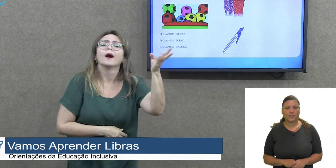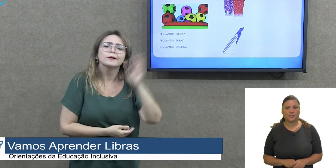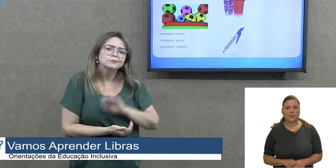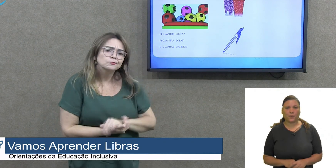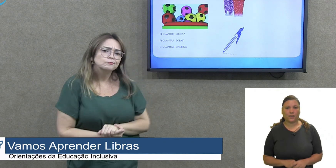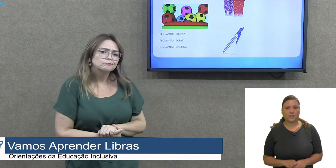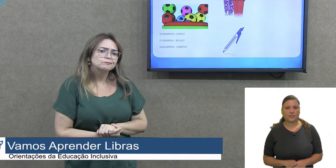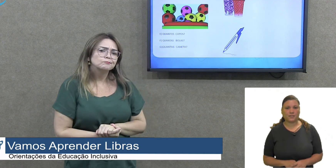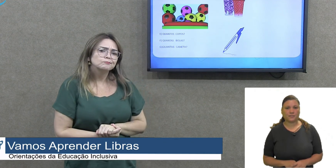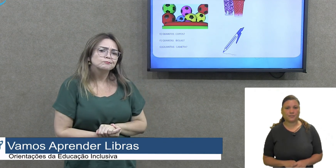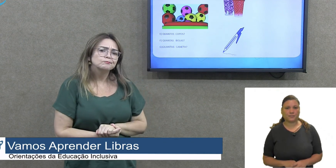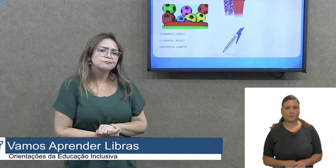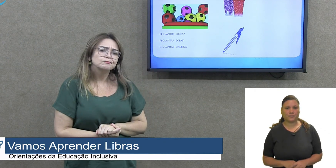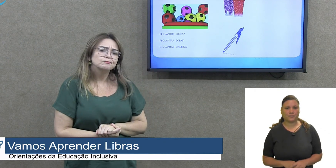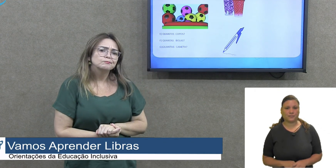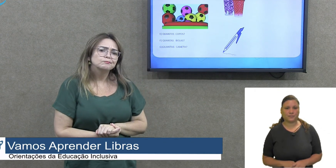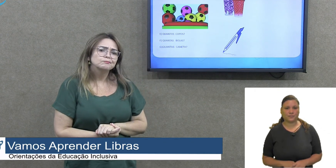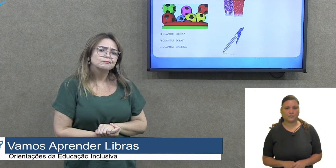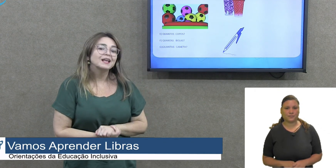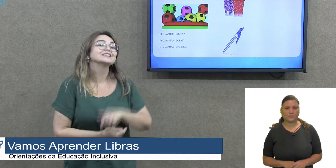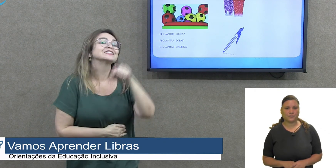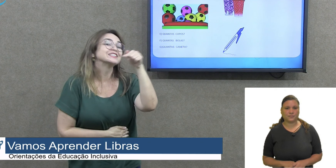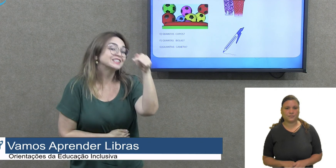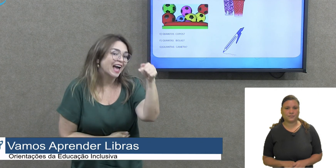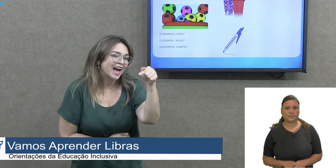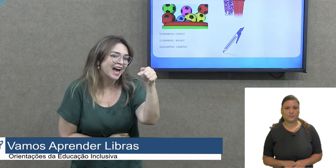E quantas bolas?